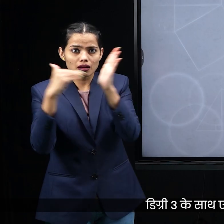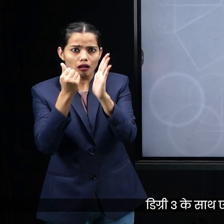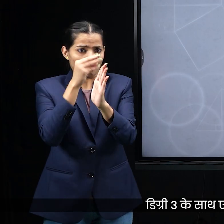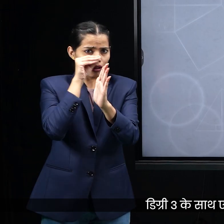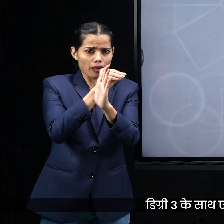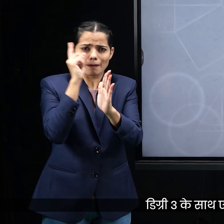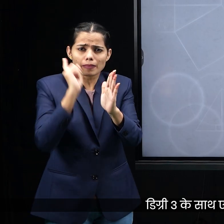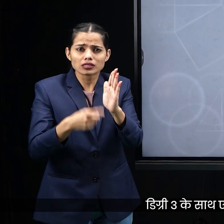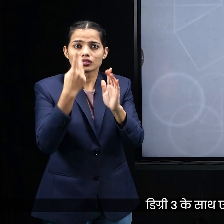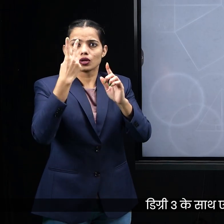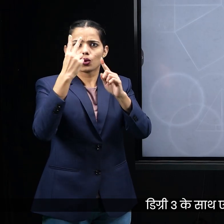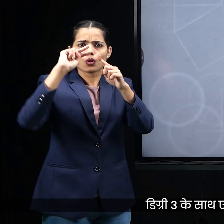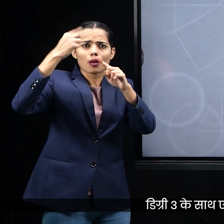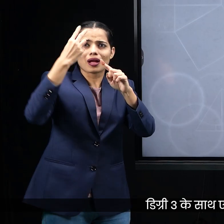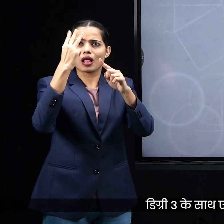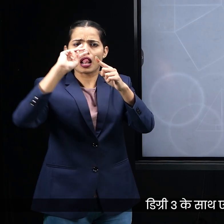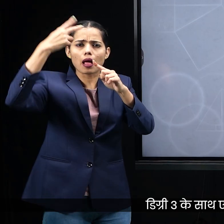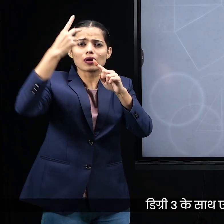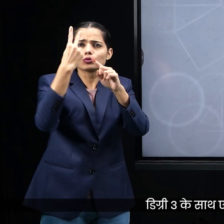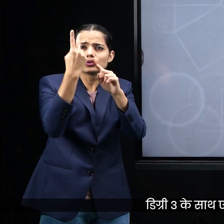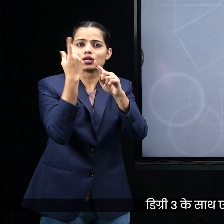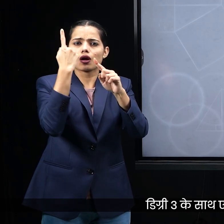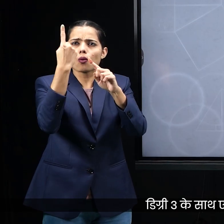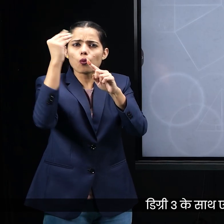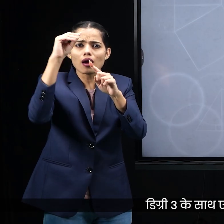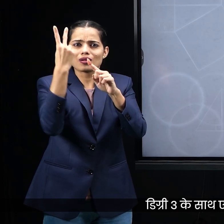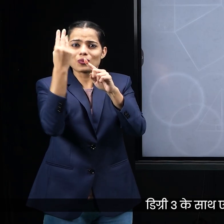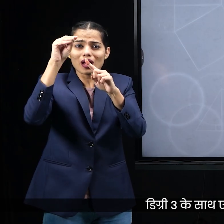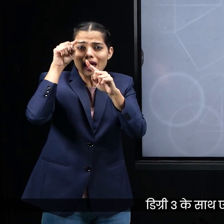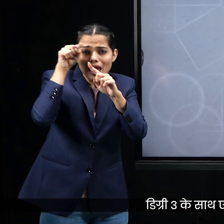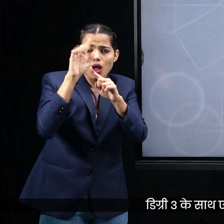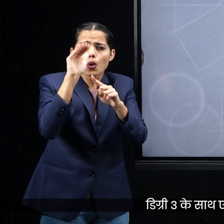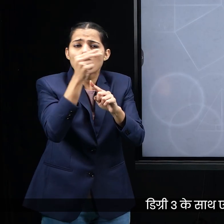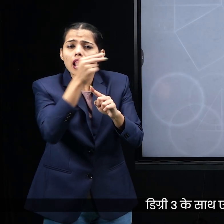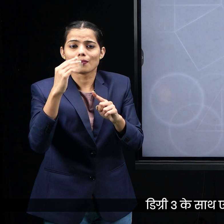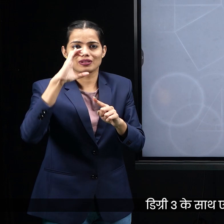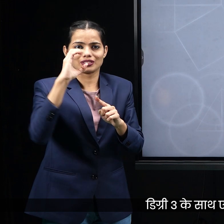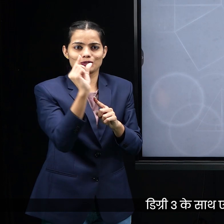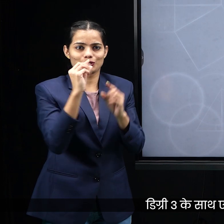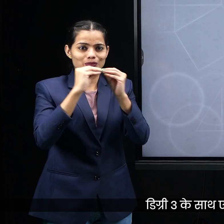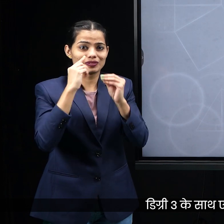डिग्री 3 के साथ एक बहुपद को घन बहुपद कहा जाता है।